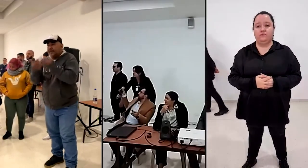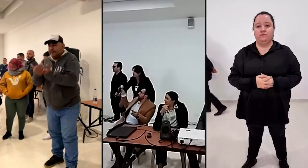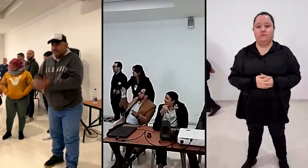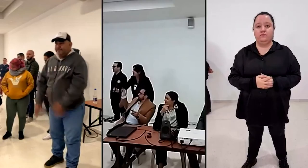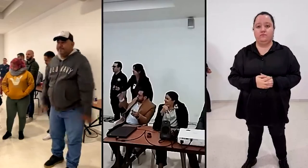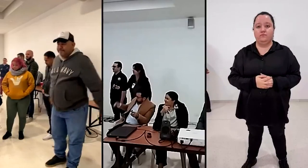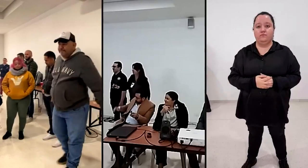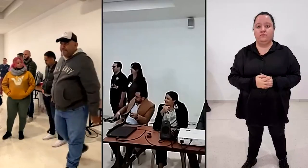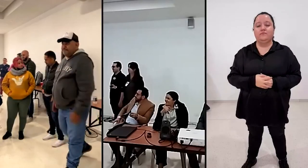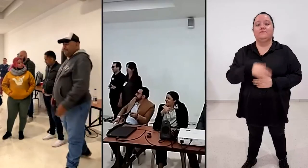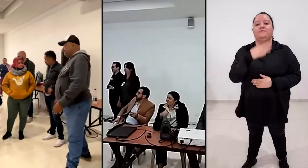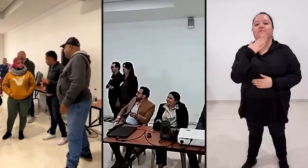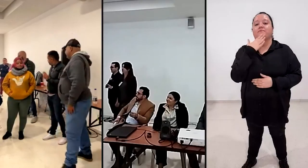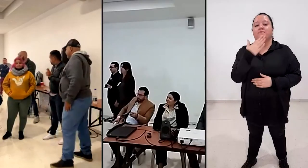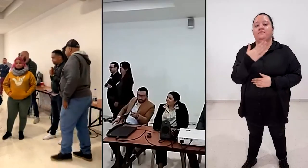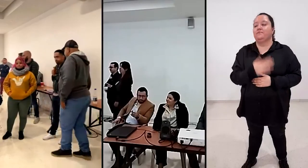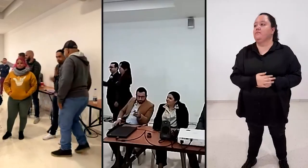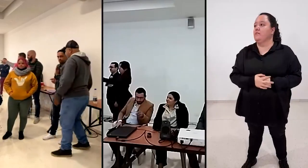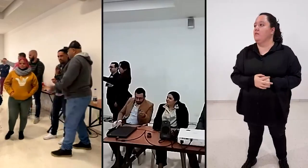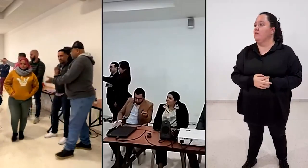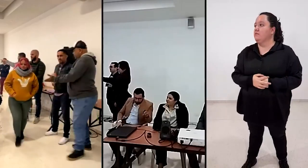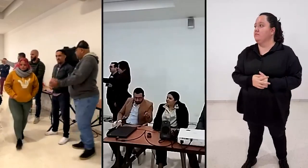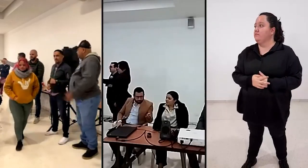y muchas gracias